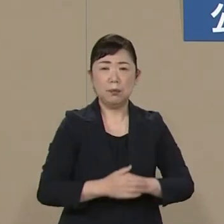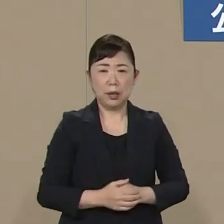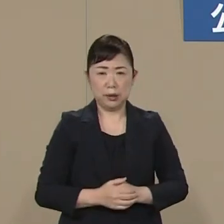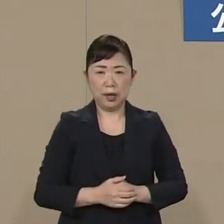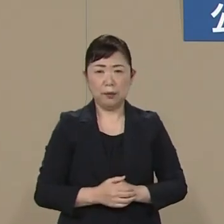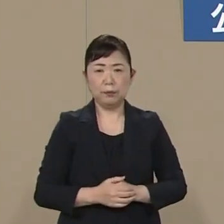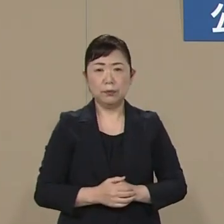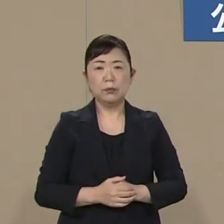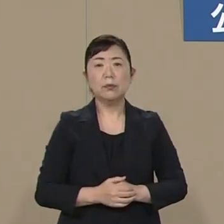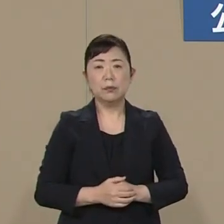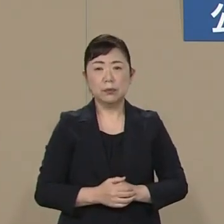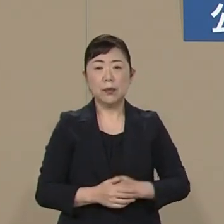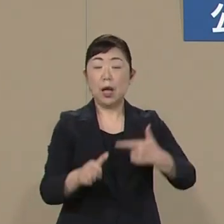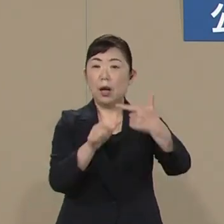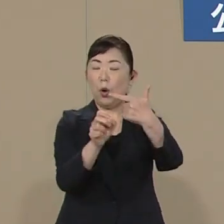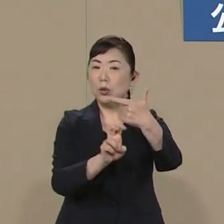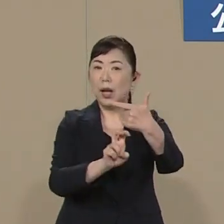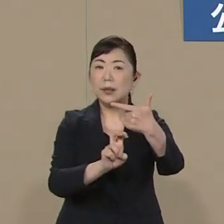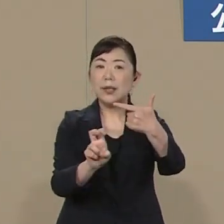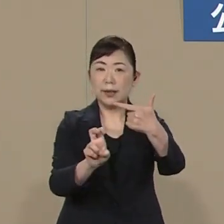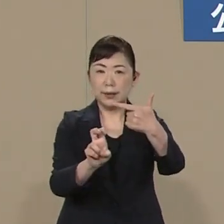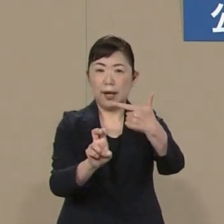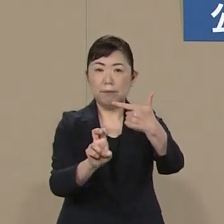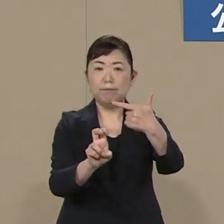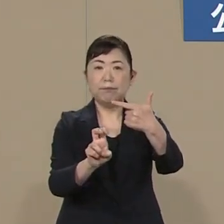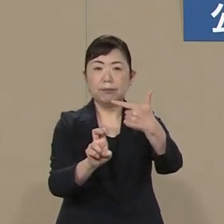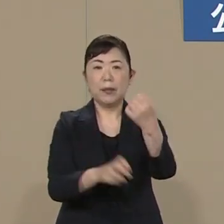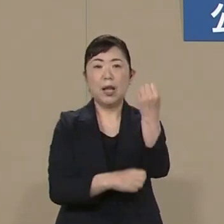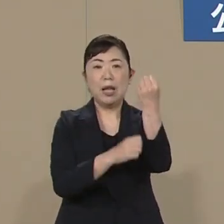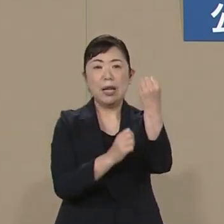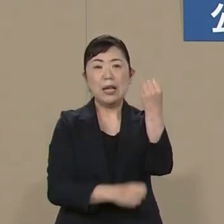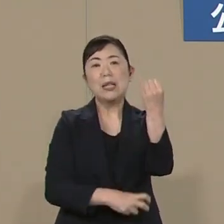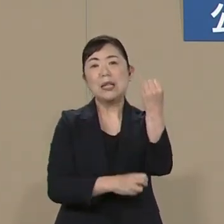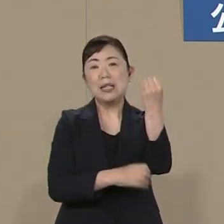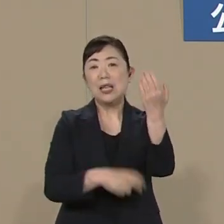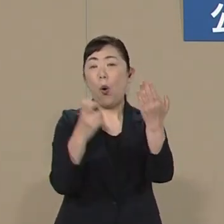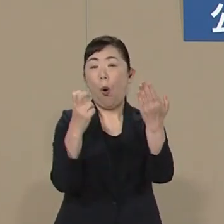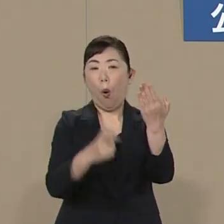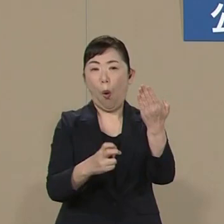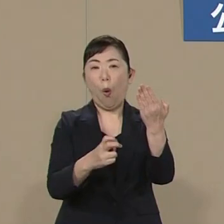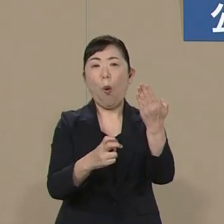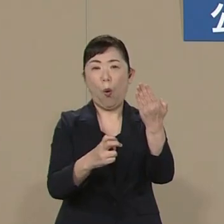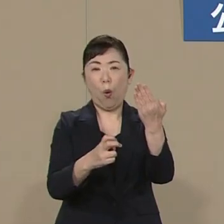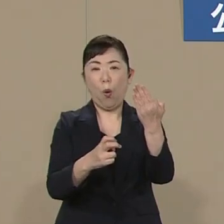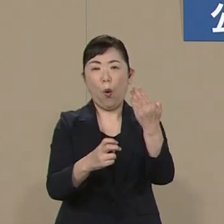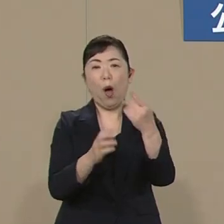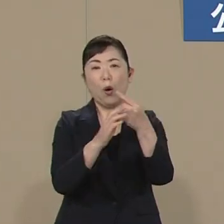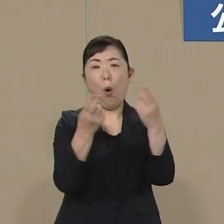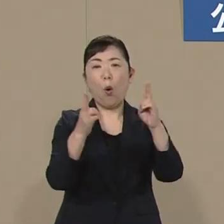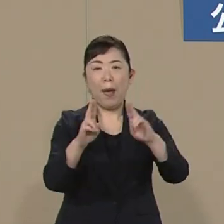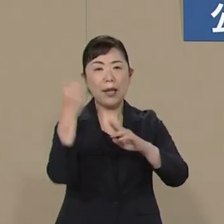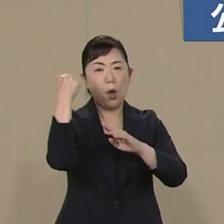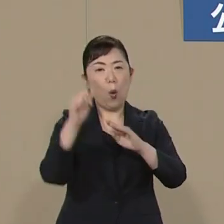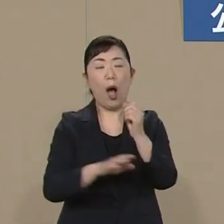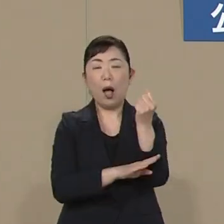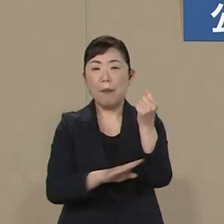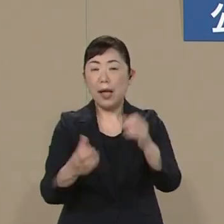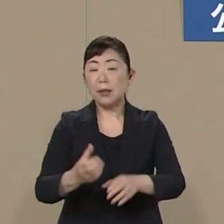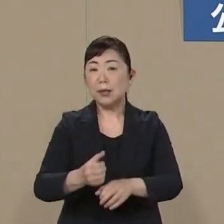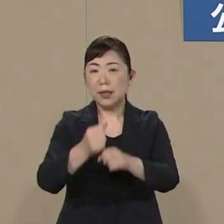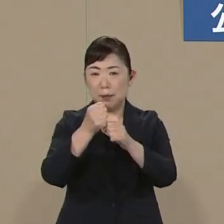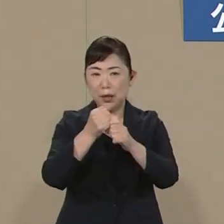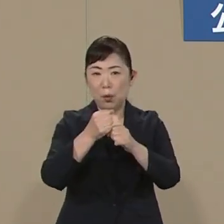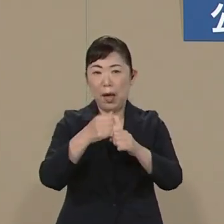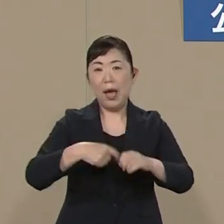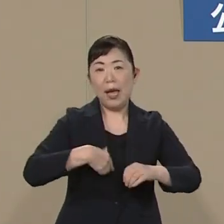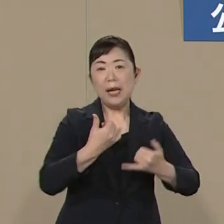認知症施策については20jun施策の強化を図る基本法を公明党案をベースに